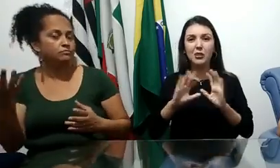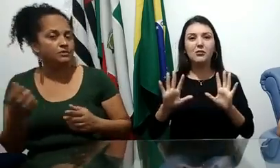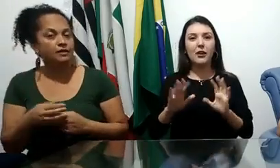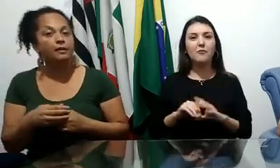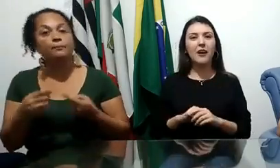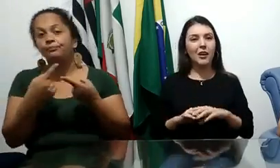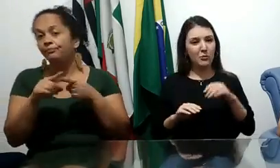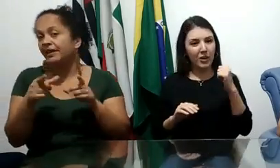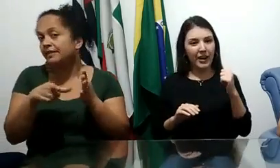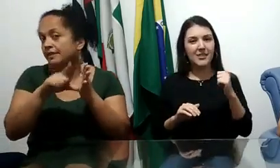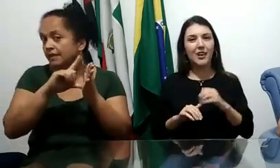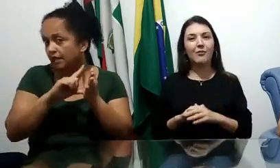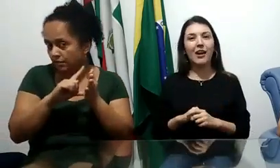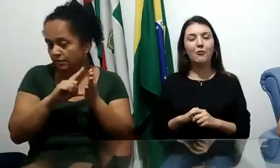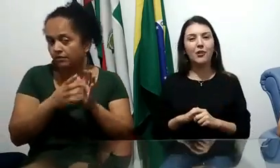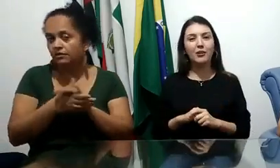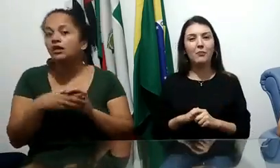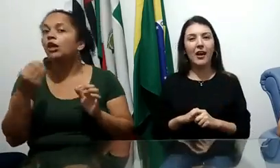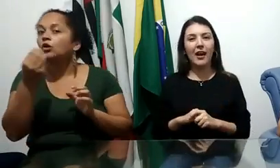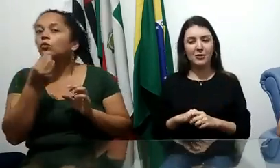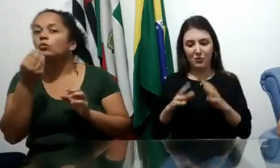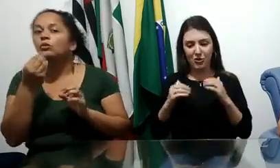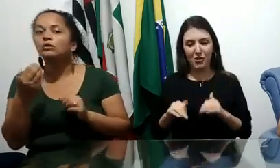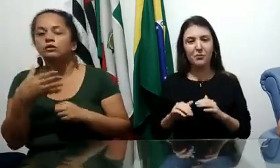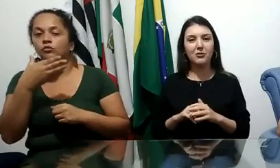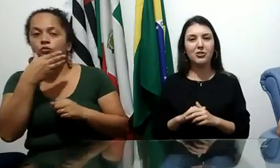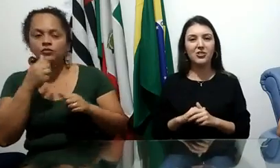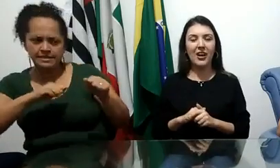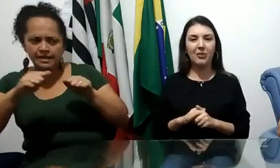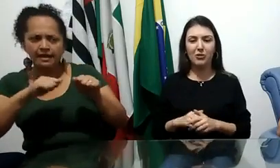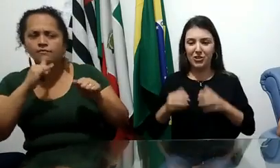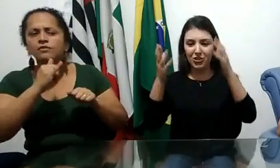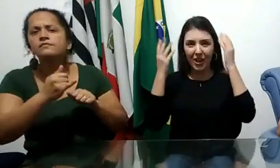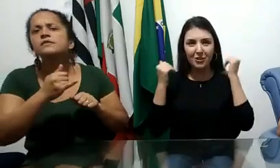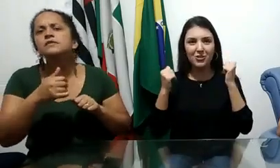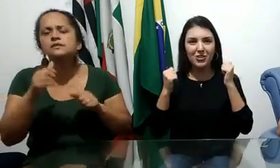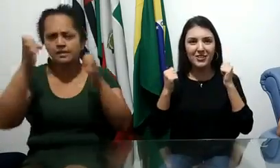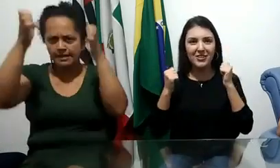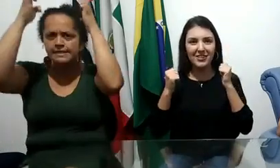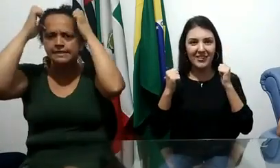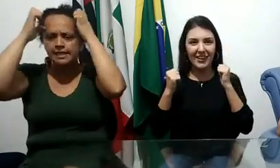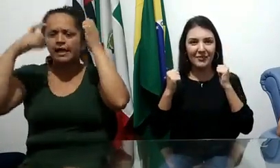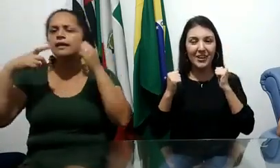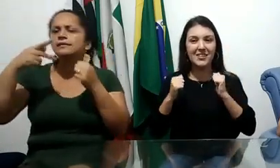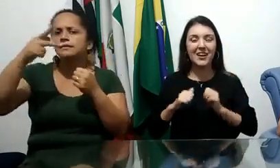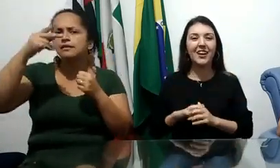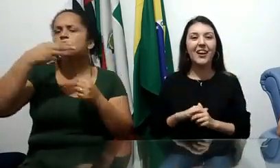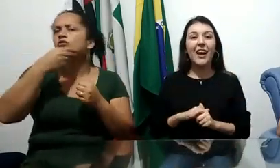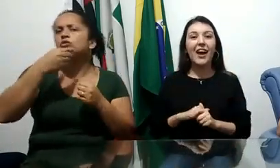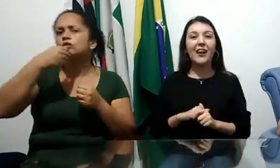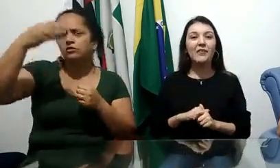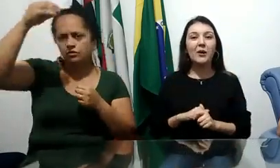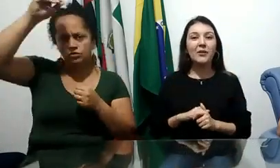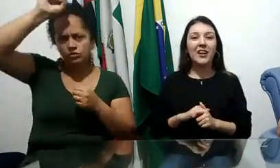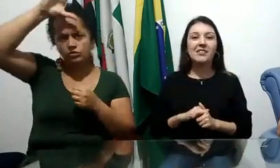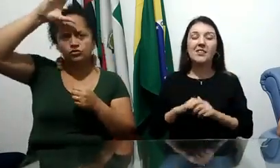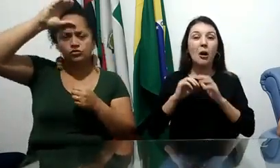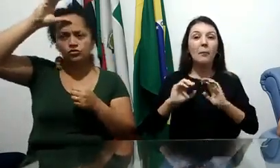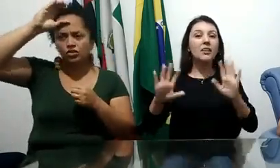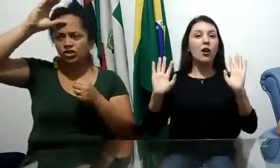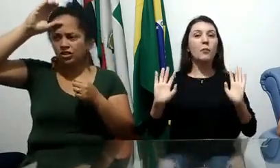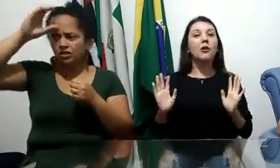assim que o servo fala que Mordecai estava lá fora do palácio, vestido em panos de saco e cheios de cinzas na cabeça, ela fala para